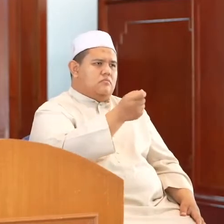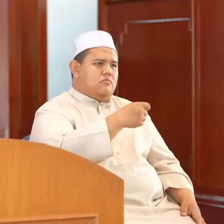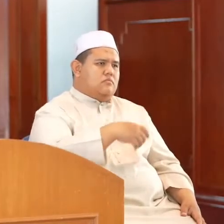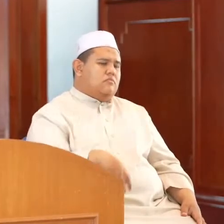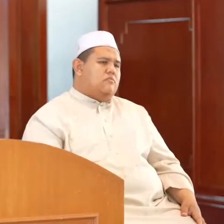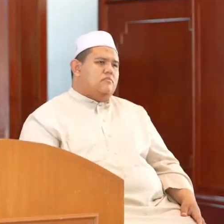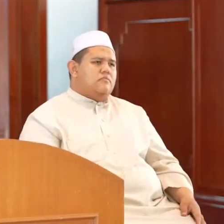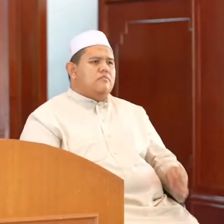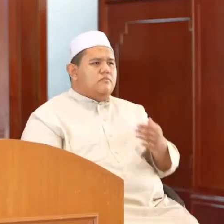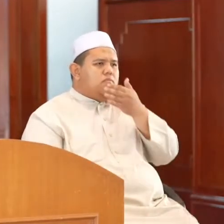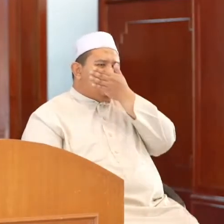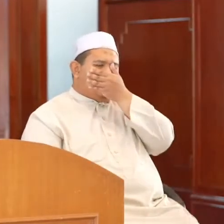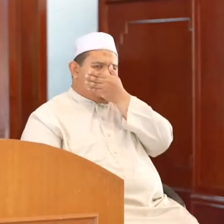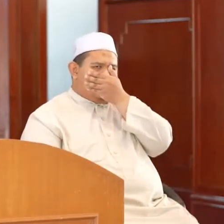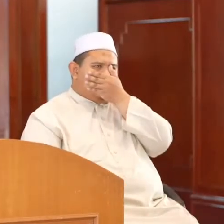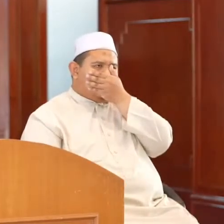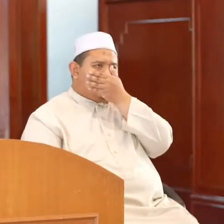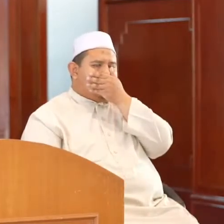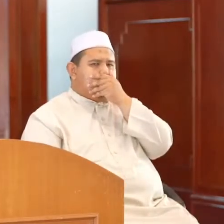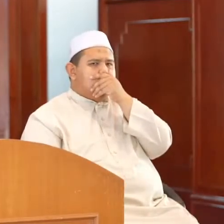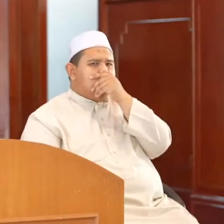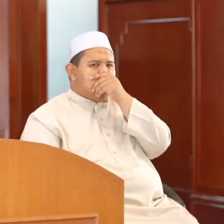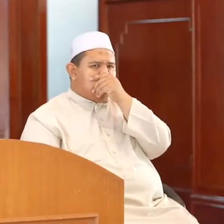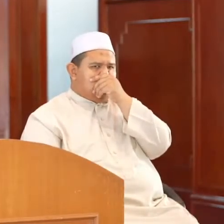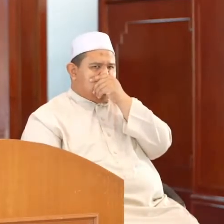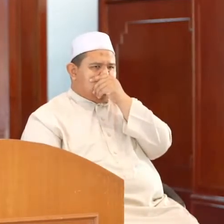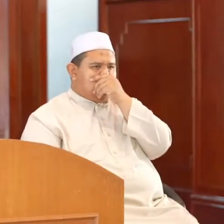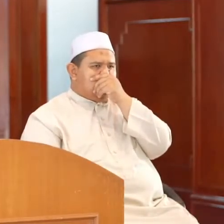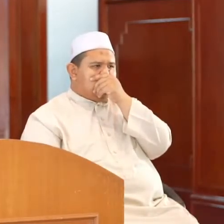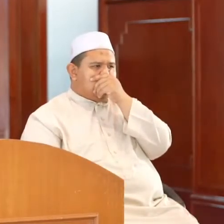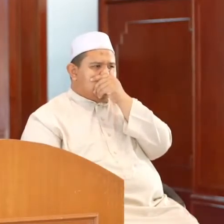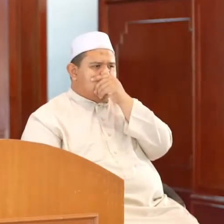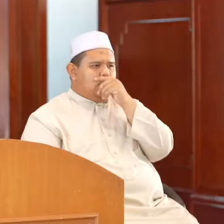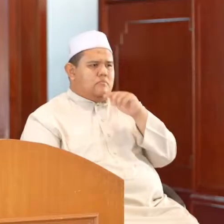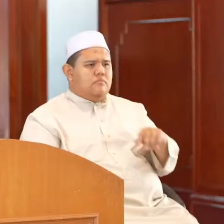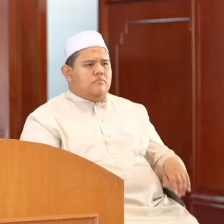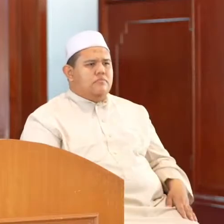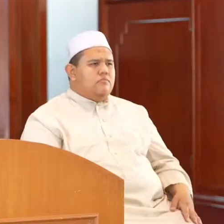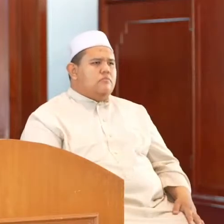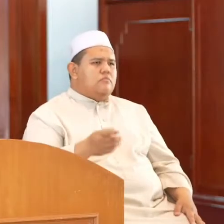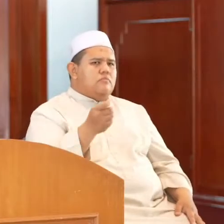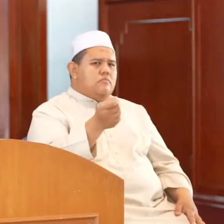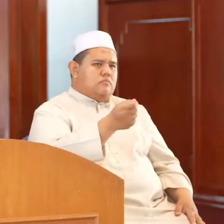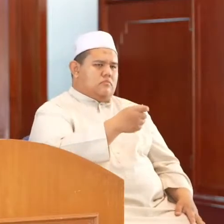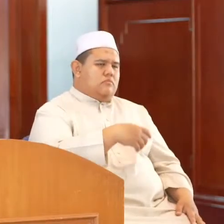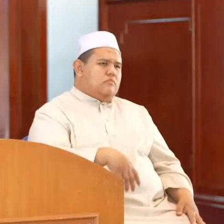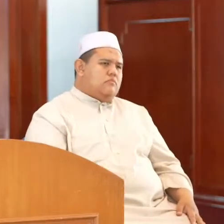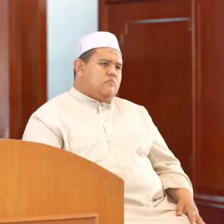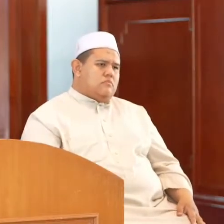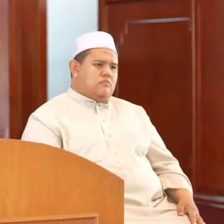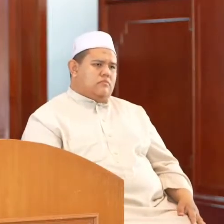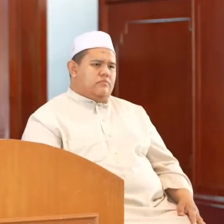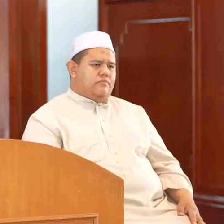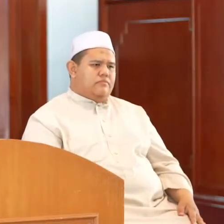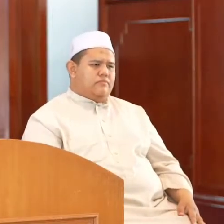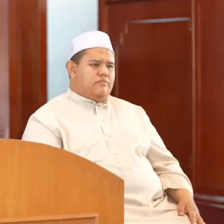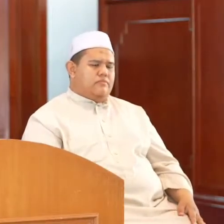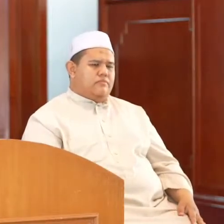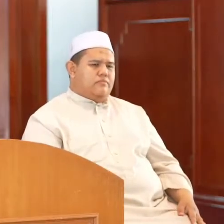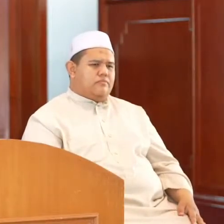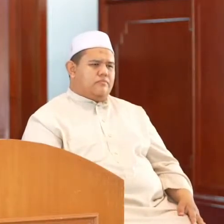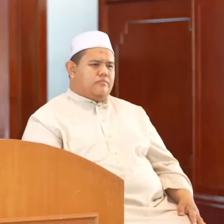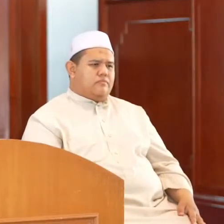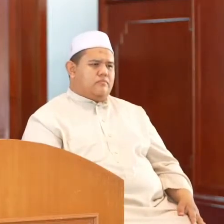fala yakun sababan liyasika min husulil istiqamati ma'a rabbika, faqad